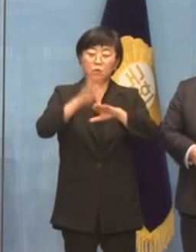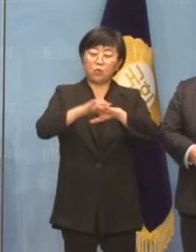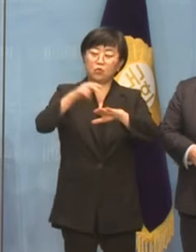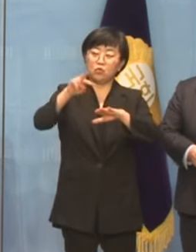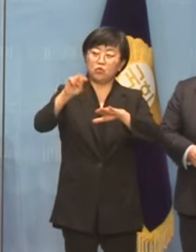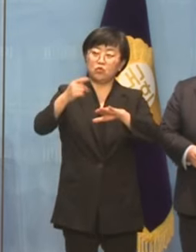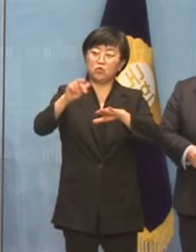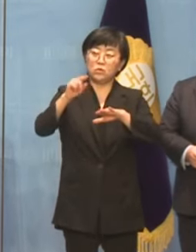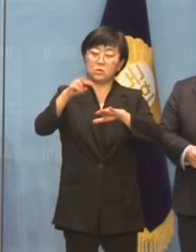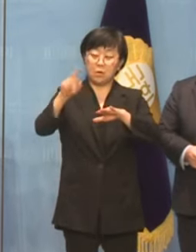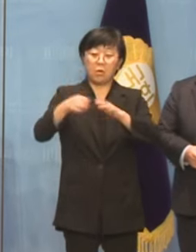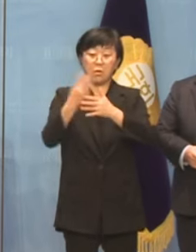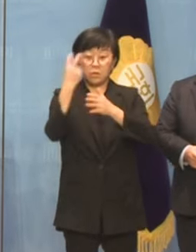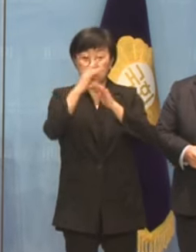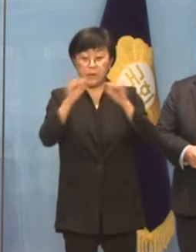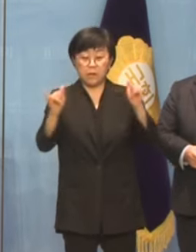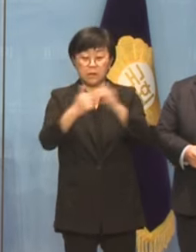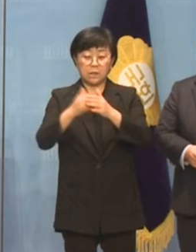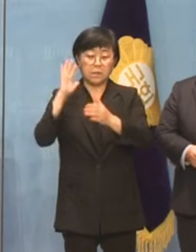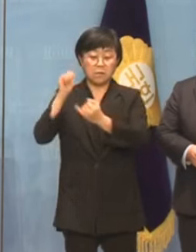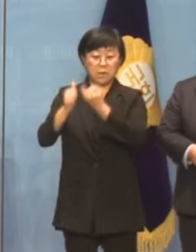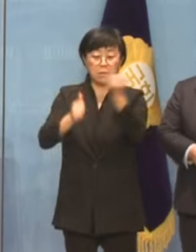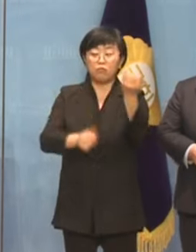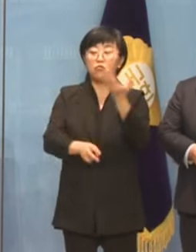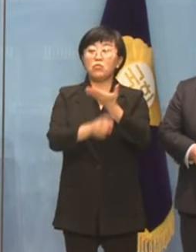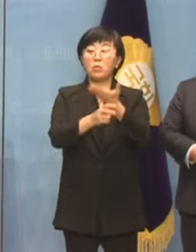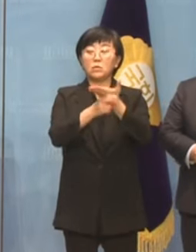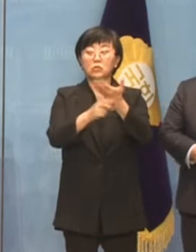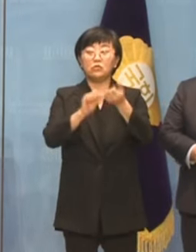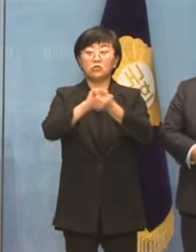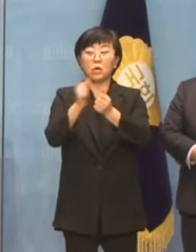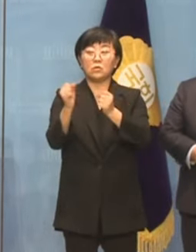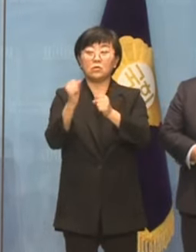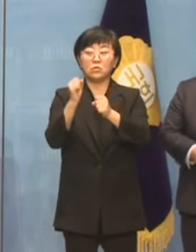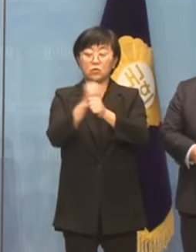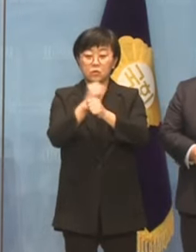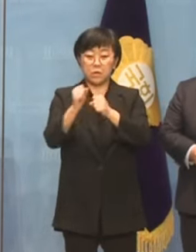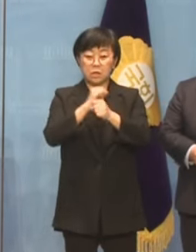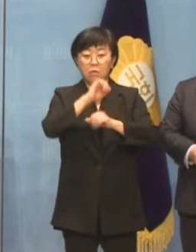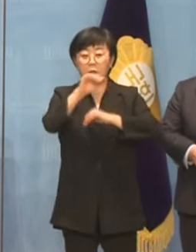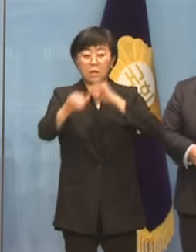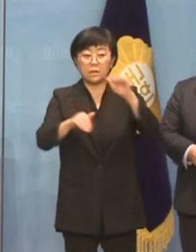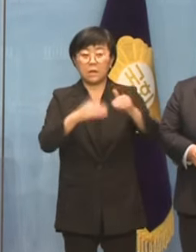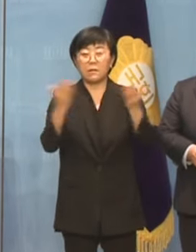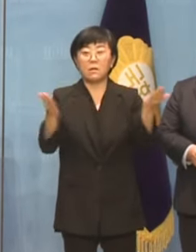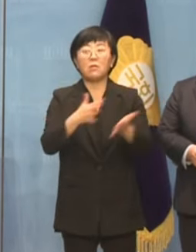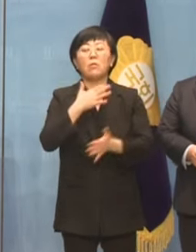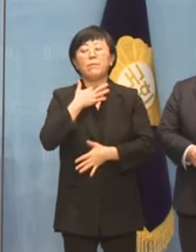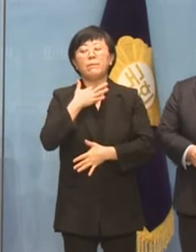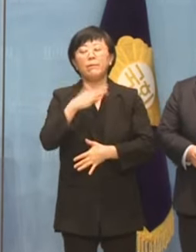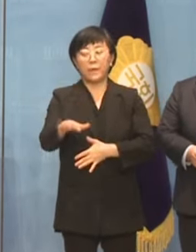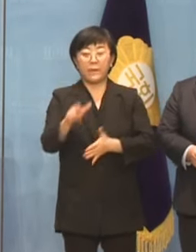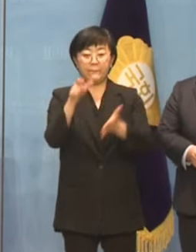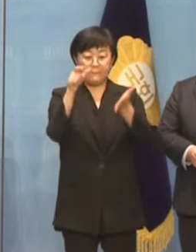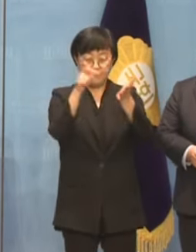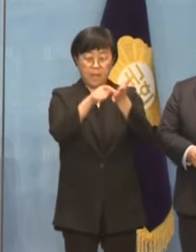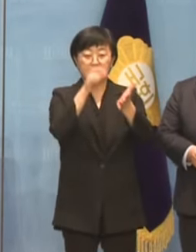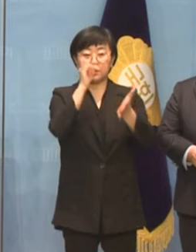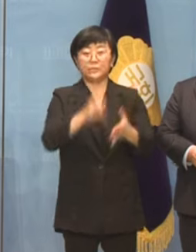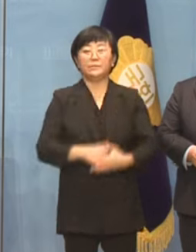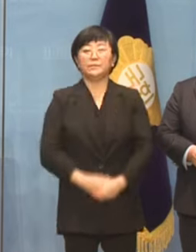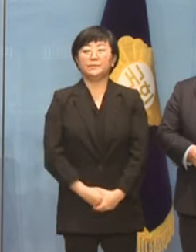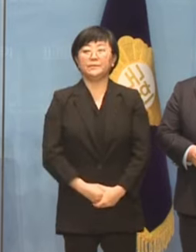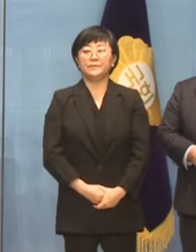작성해준 고발장에는 김건희는 불법적인 주가 조작에 관여한 사실이 전혀 없었다라고 기재하고